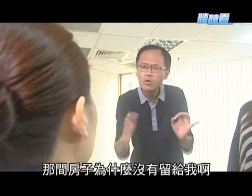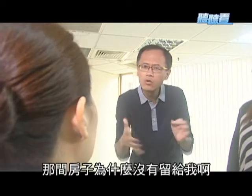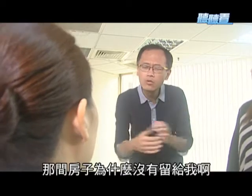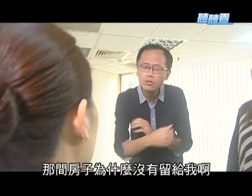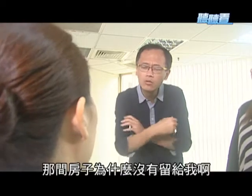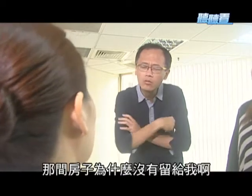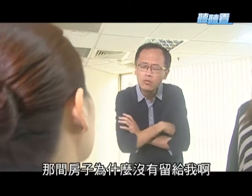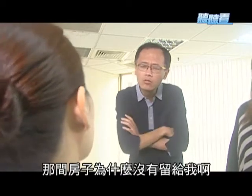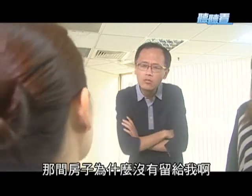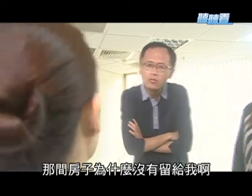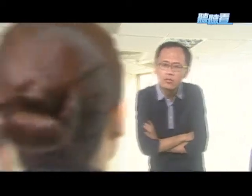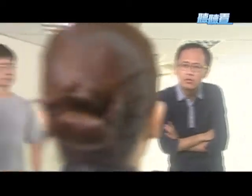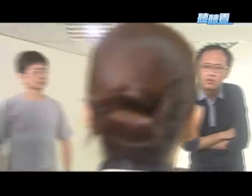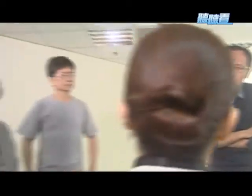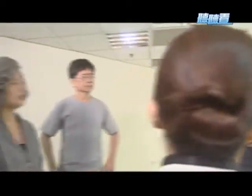啊？